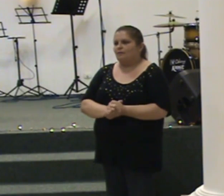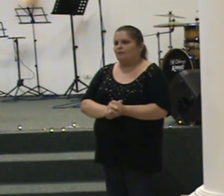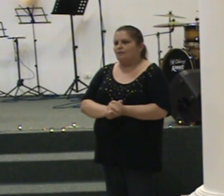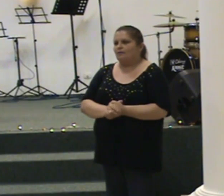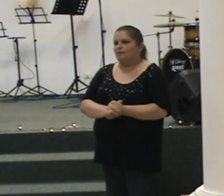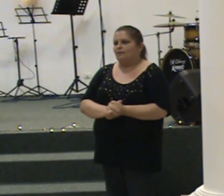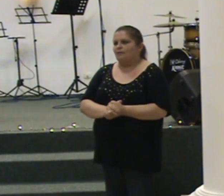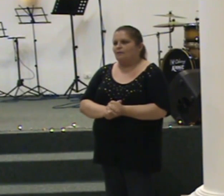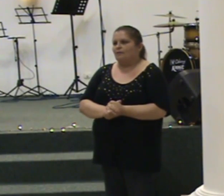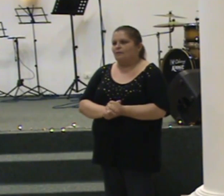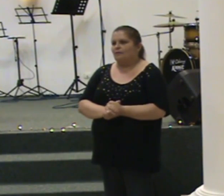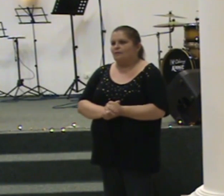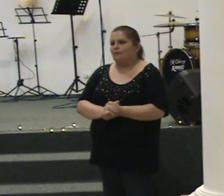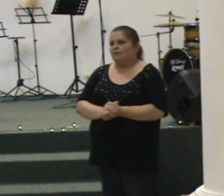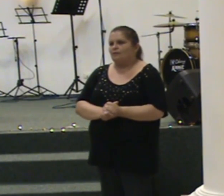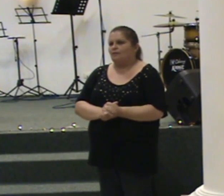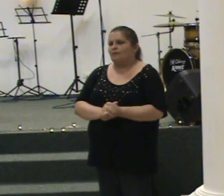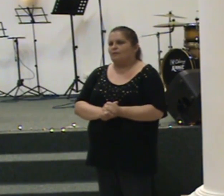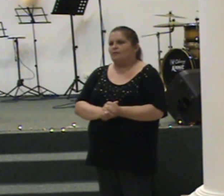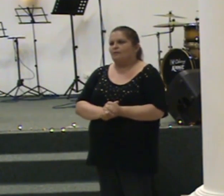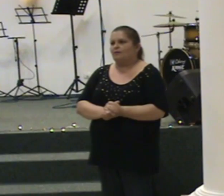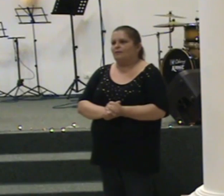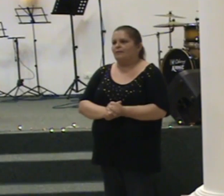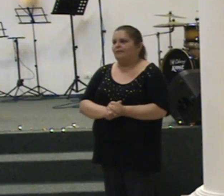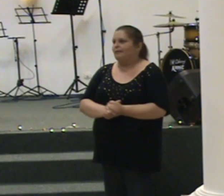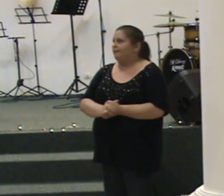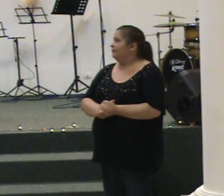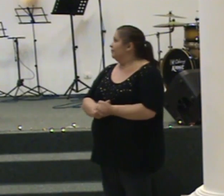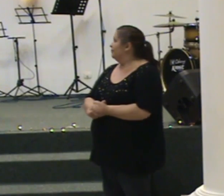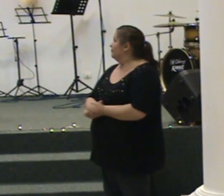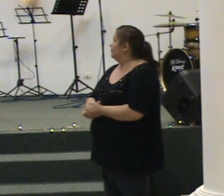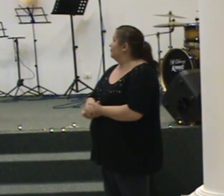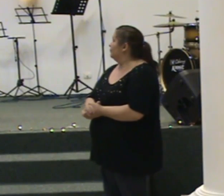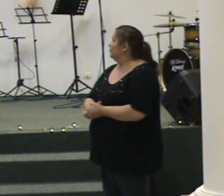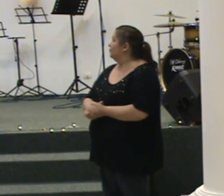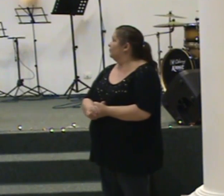No verso 9. Não.